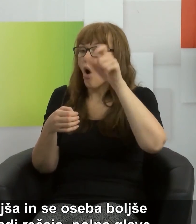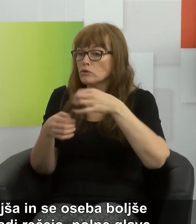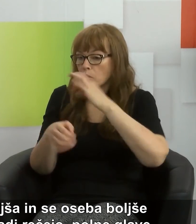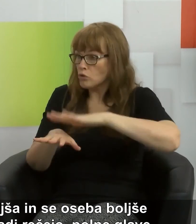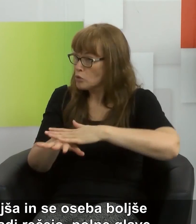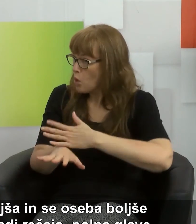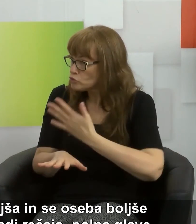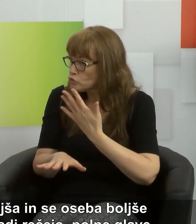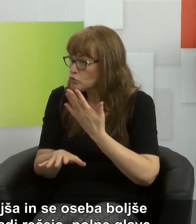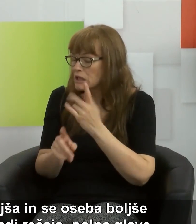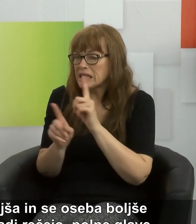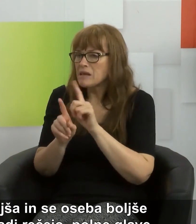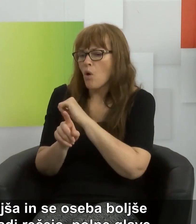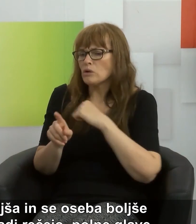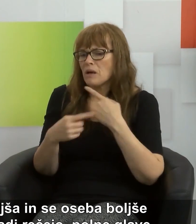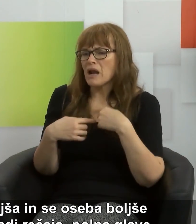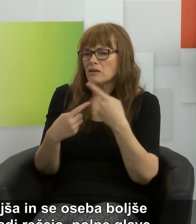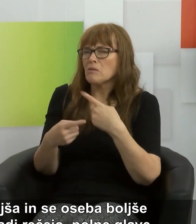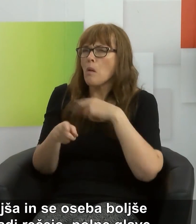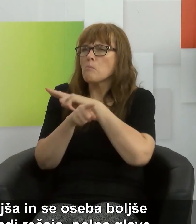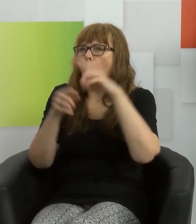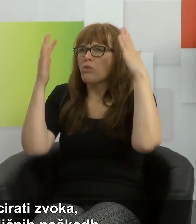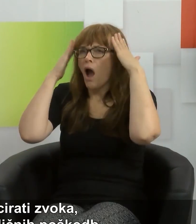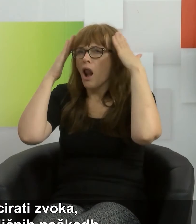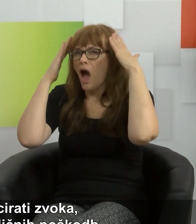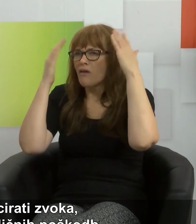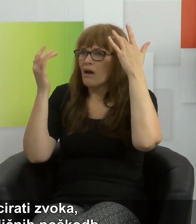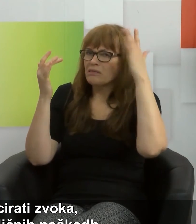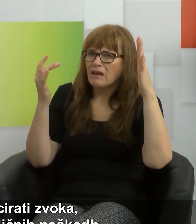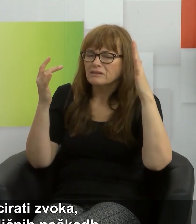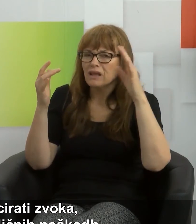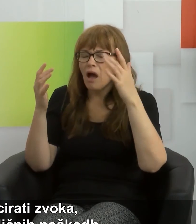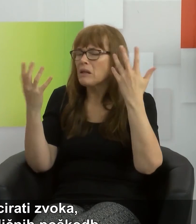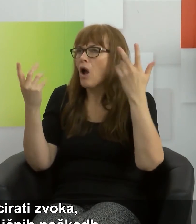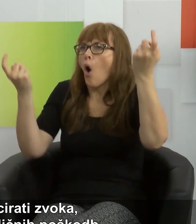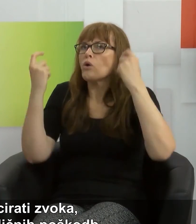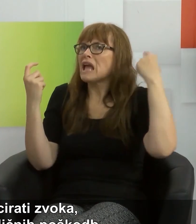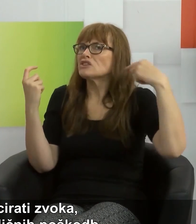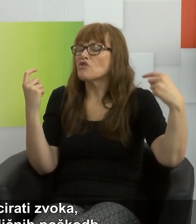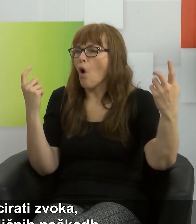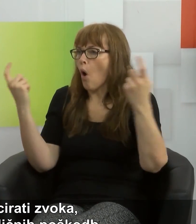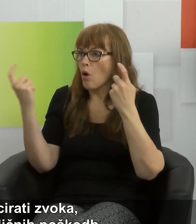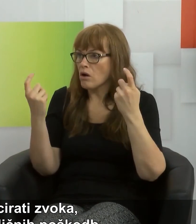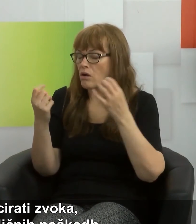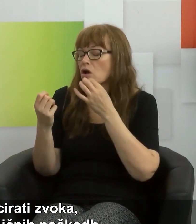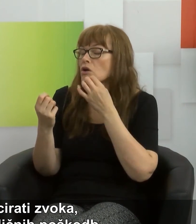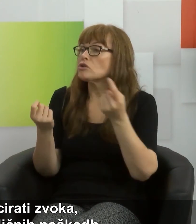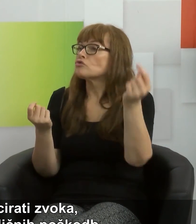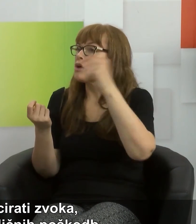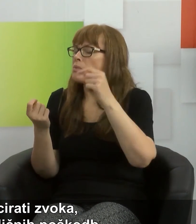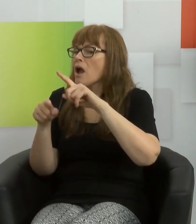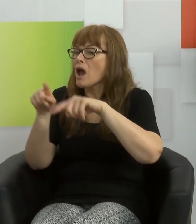počuti, nima, kot sami radi rečejo, polne glave in ne znajo locirati zvoka. Če prihaja do